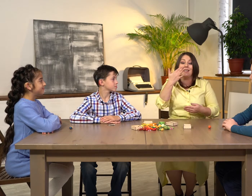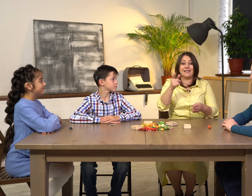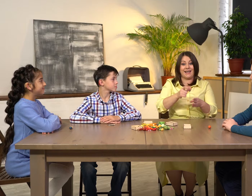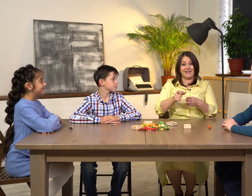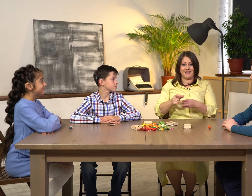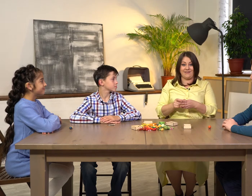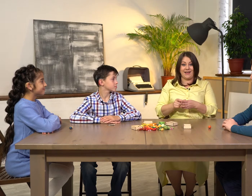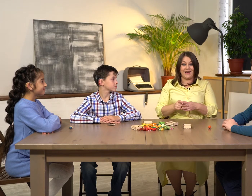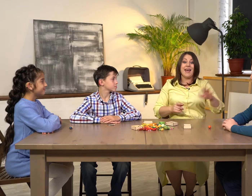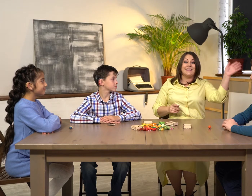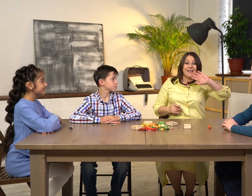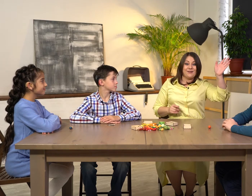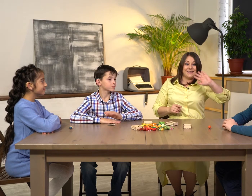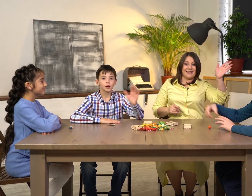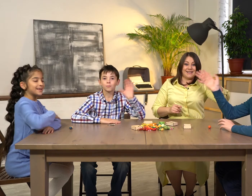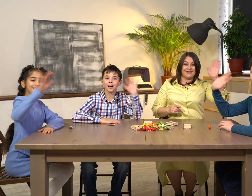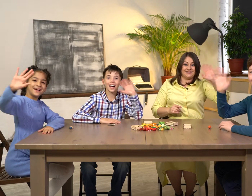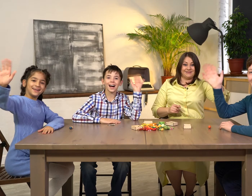иностранные слова. До новых встреч. Пока.